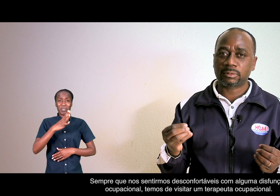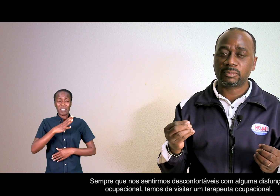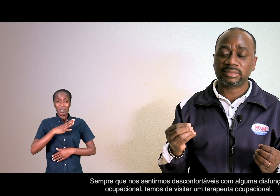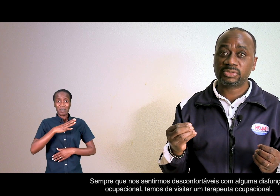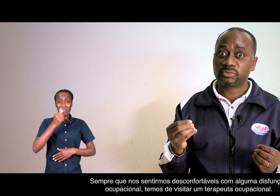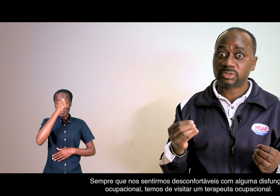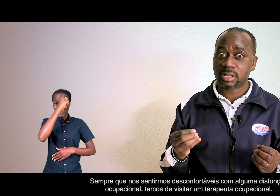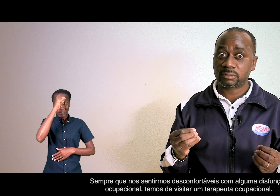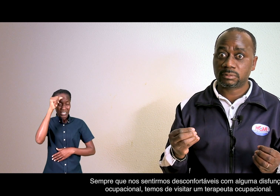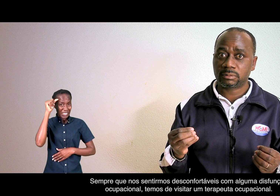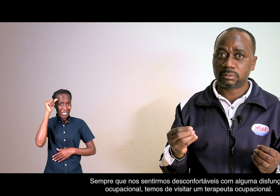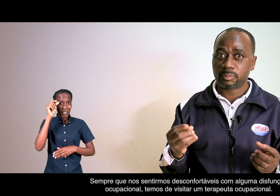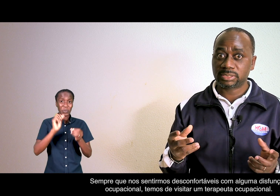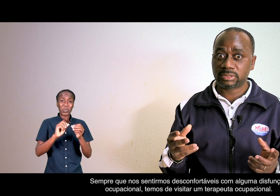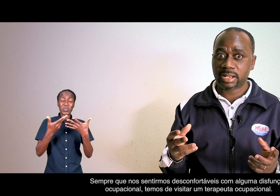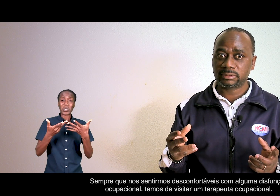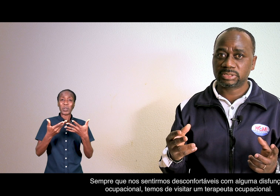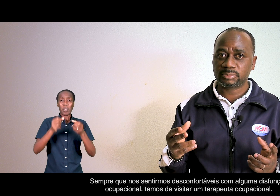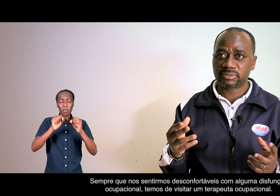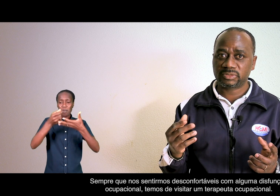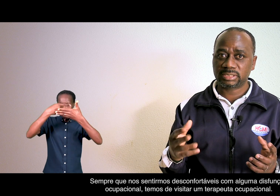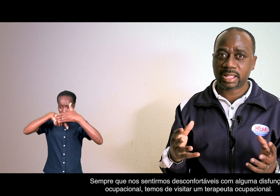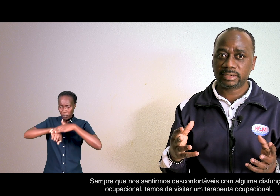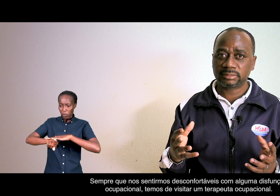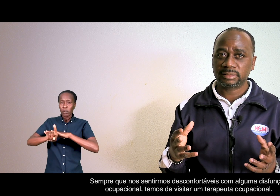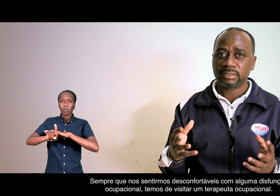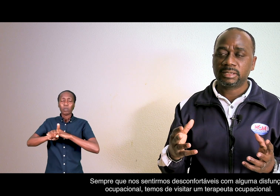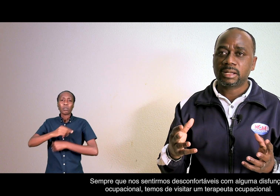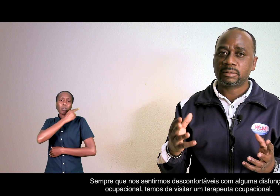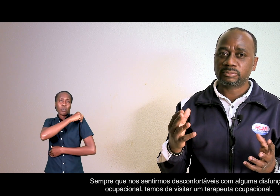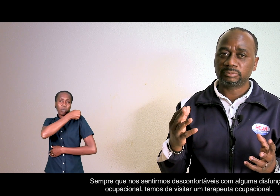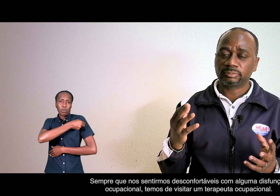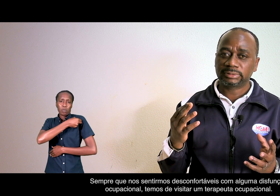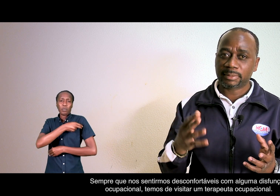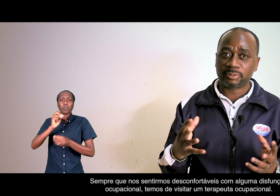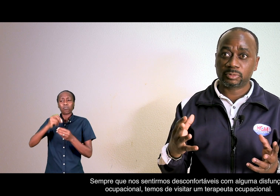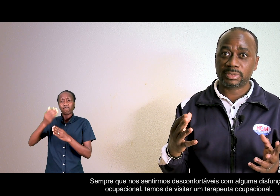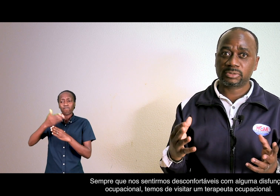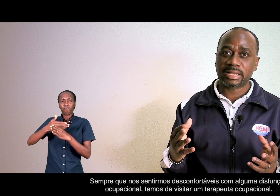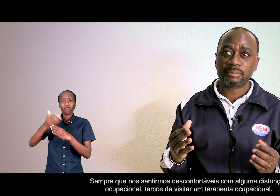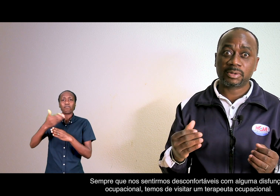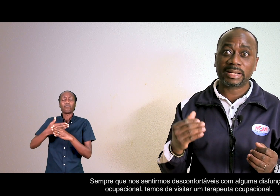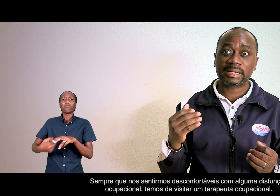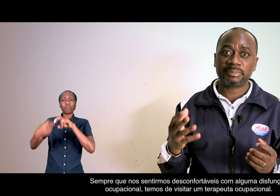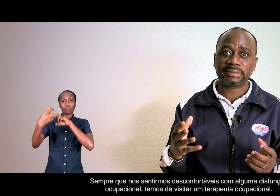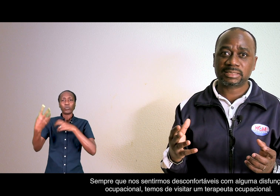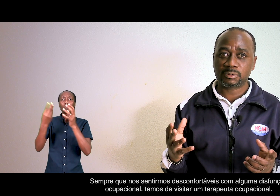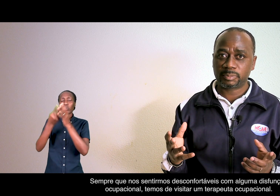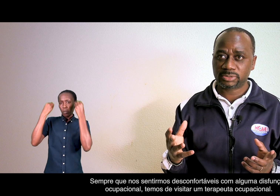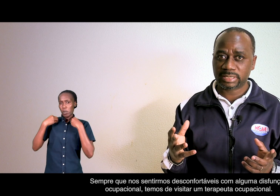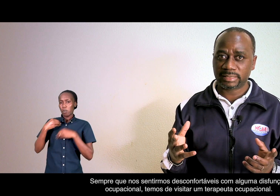com alguma disfunção ocupacional, nós temos que visitar a um terapeuta ocupacional para uma